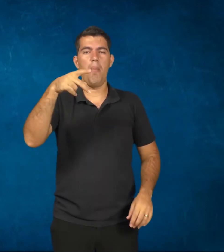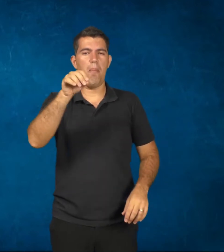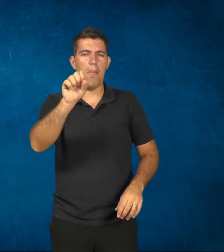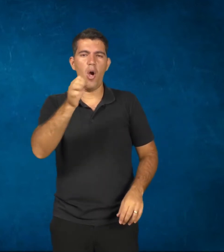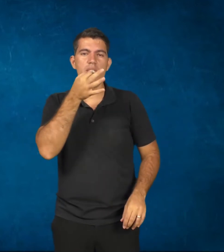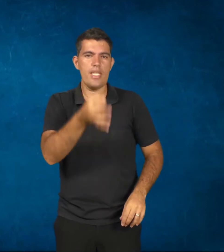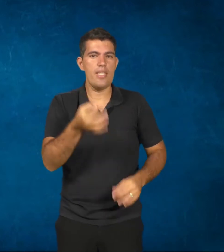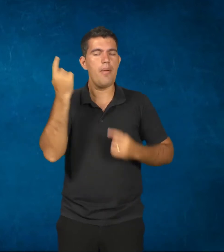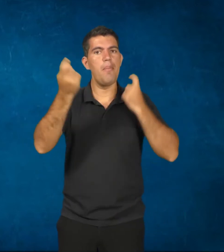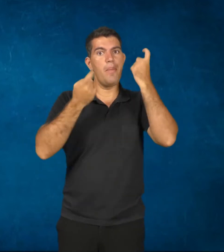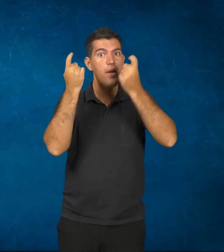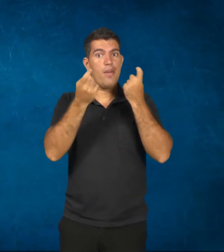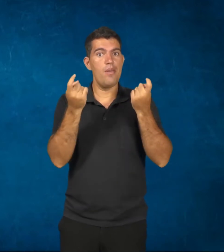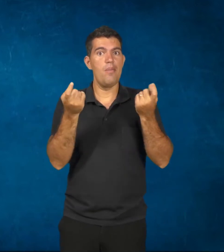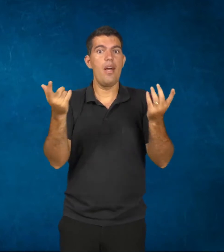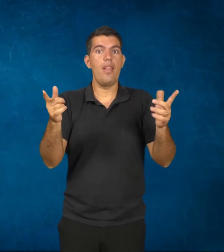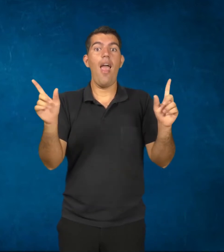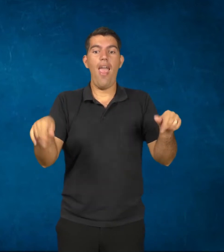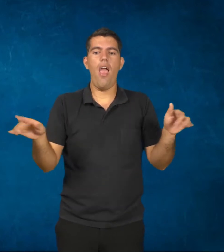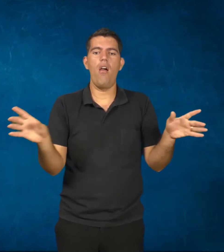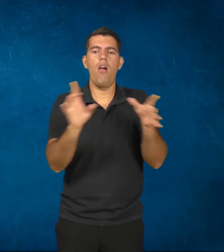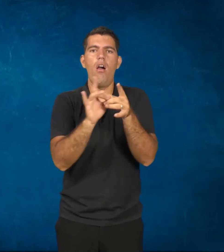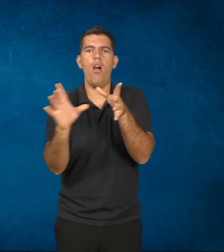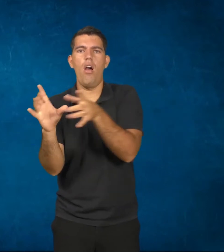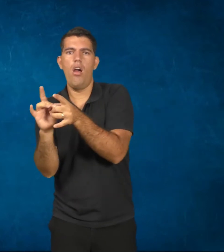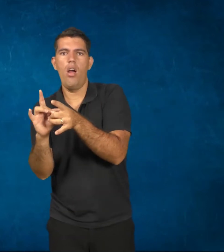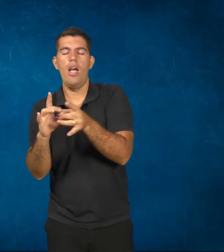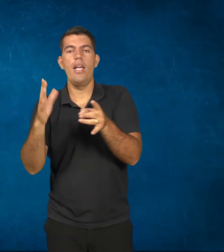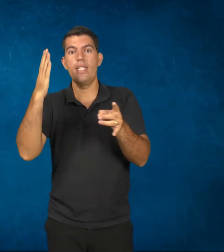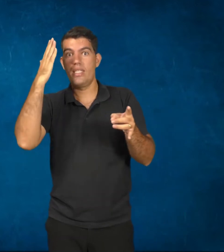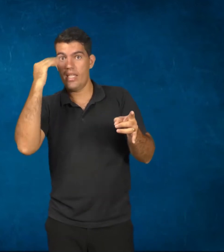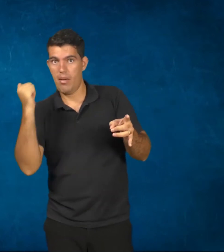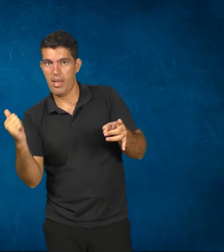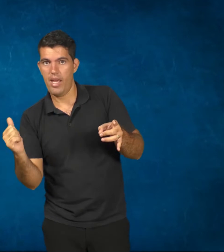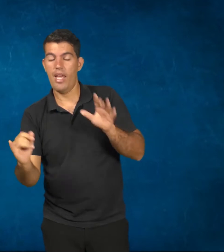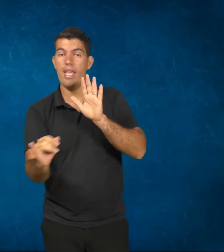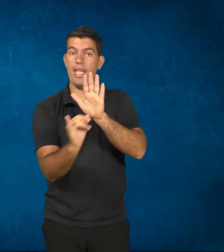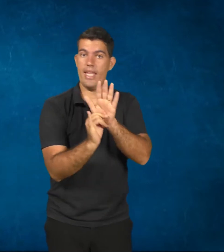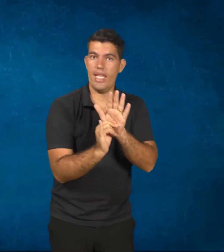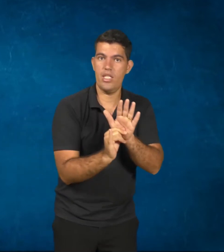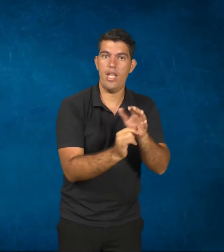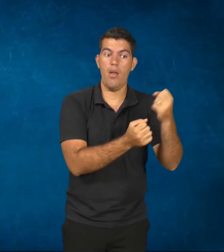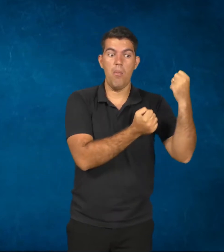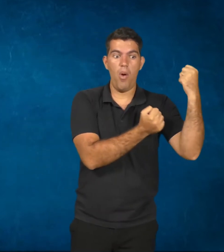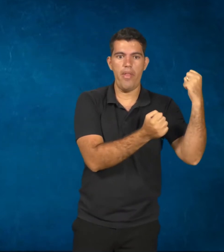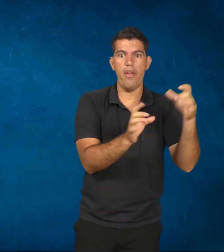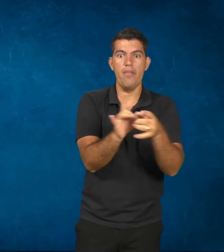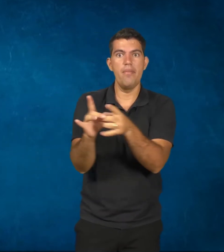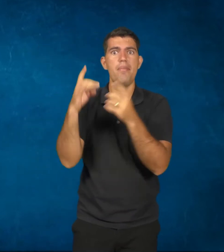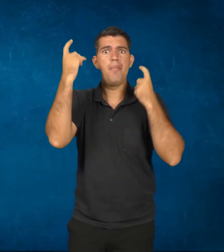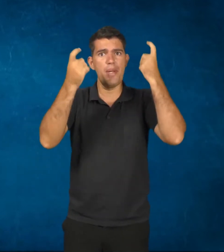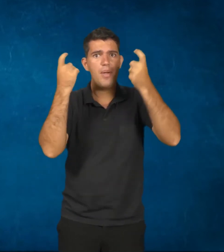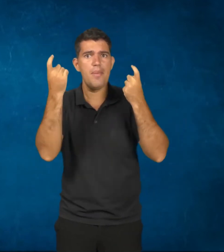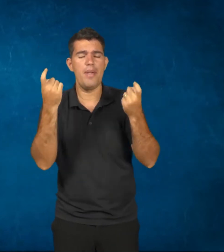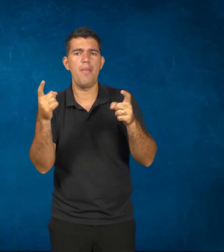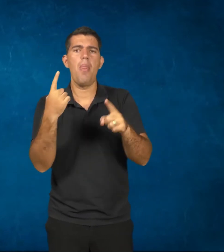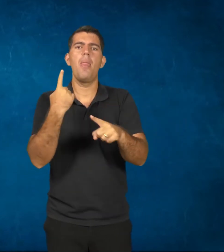estão preocupadas com as conexões entre saber, identidade e poder. Afinal, ao